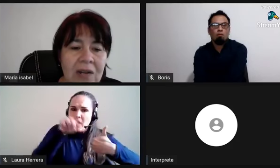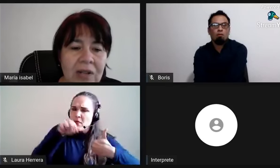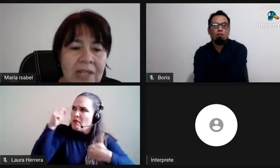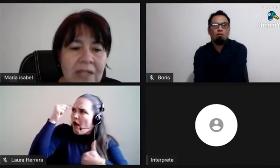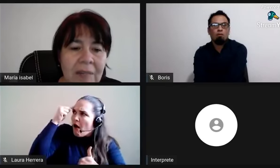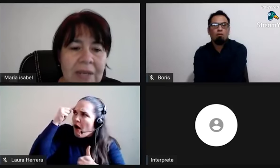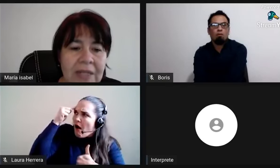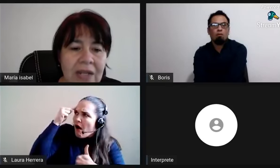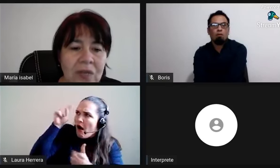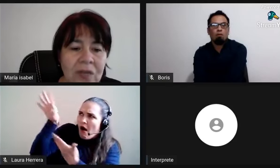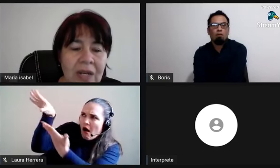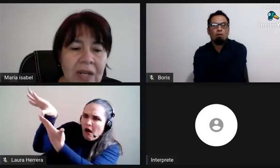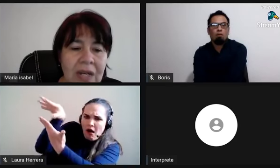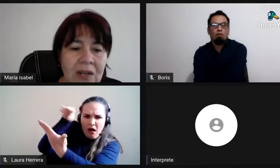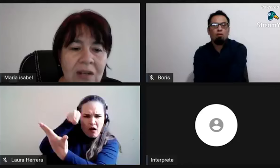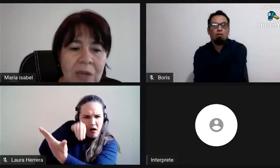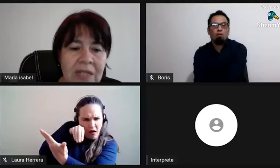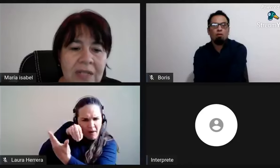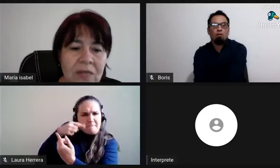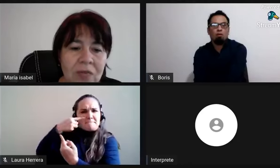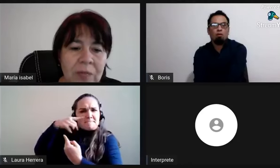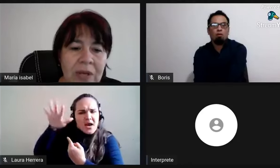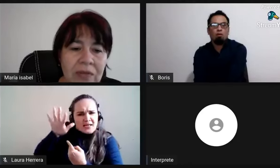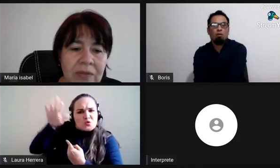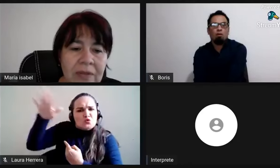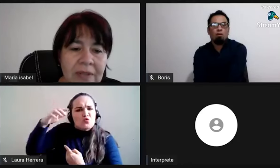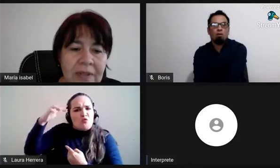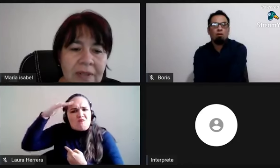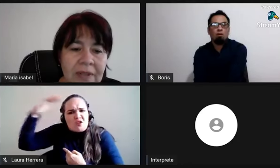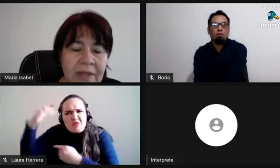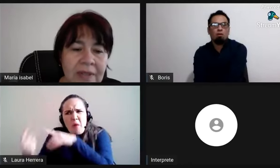lo que está pasando en los países europeos.